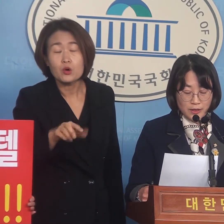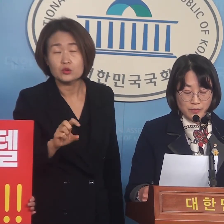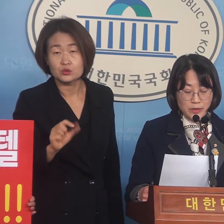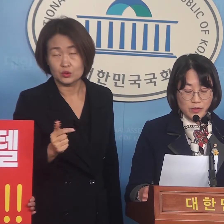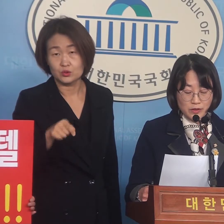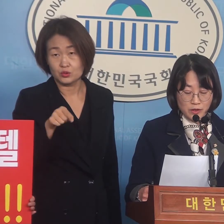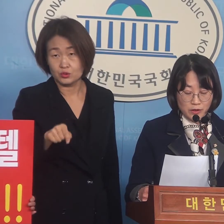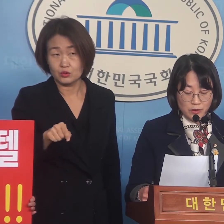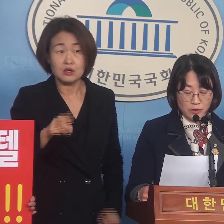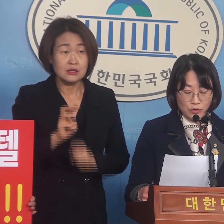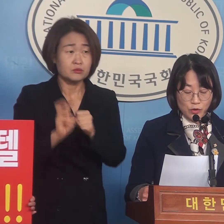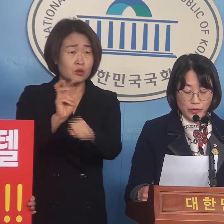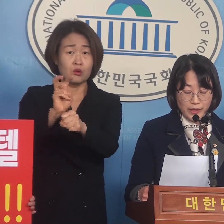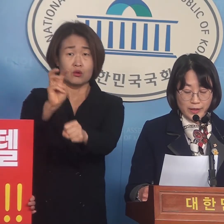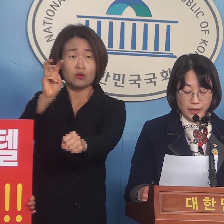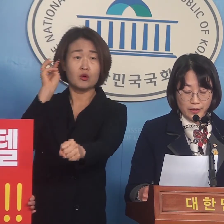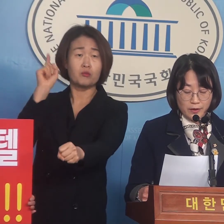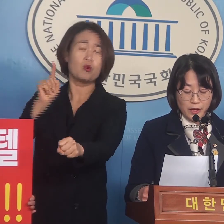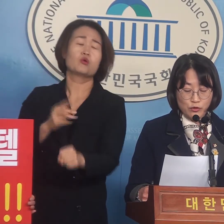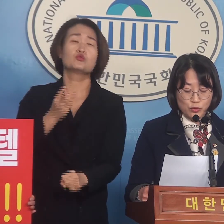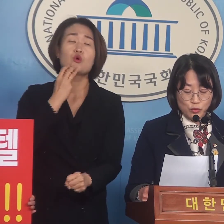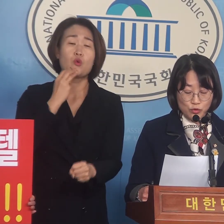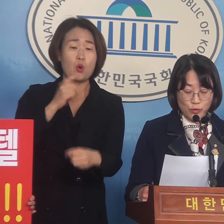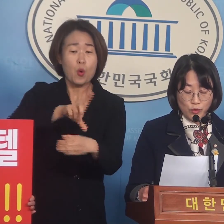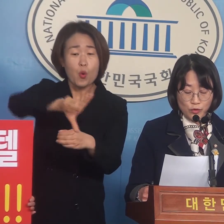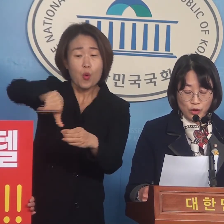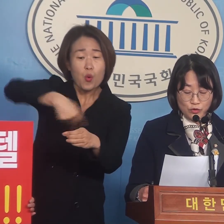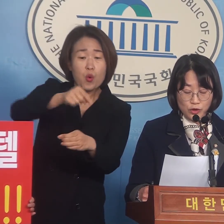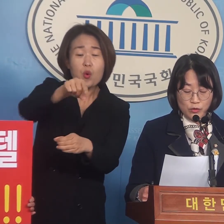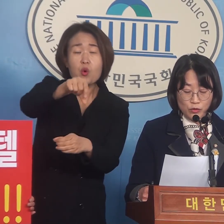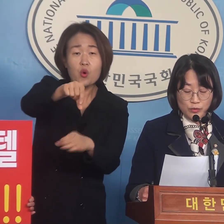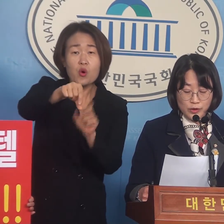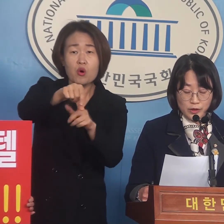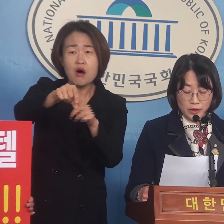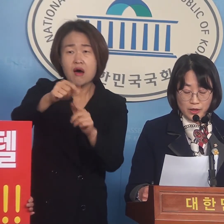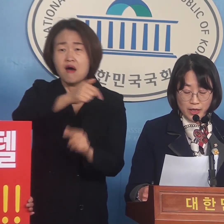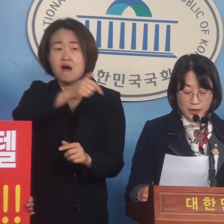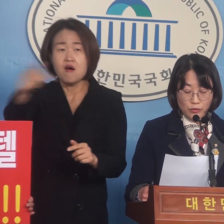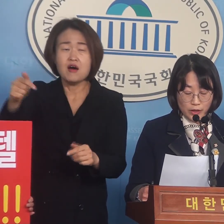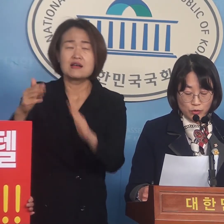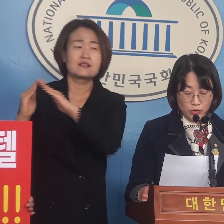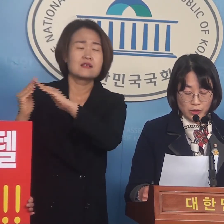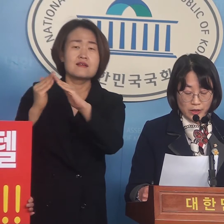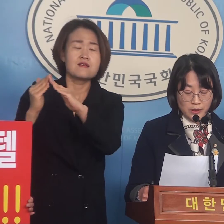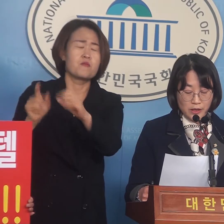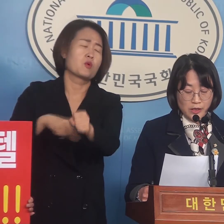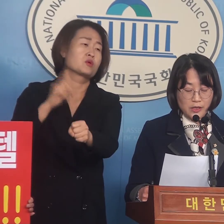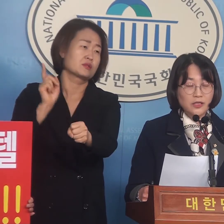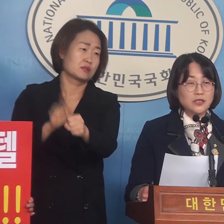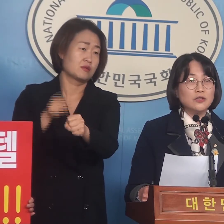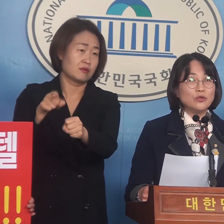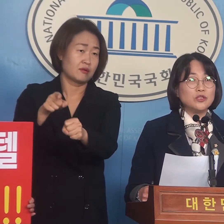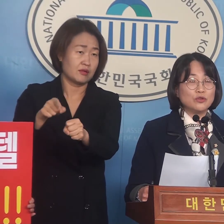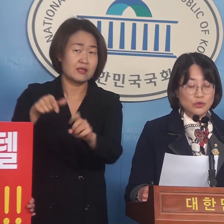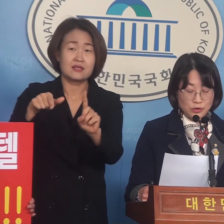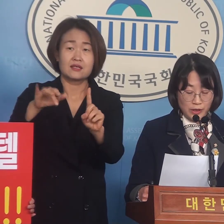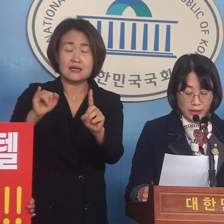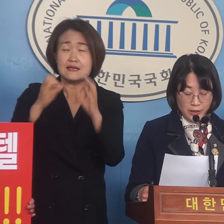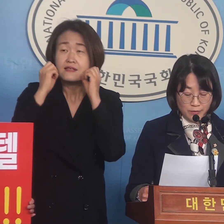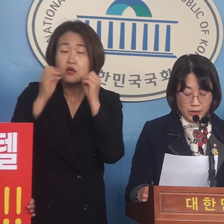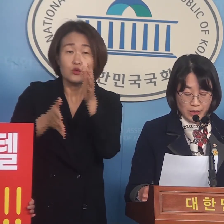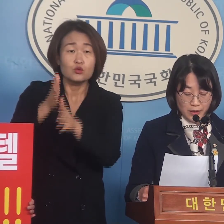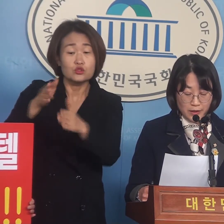신도시는 30년 전 서울 외곽에 대규모 주택 공급을 하기 위해 조성된 일기 신도시